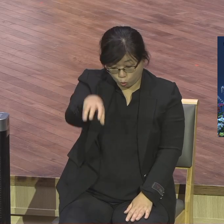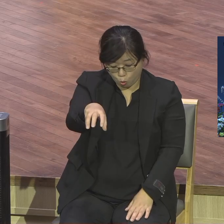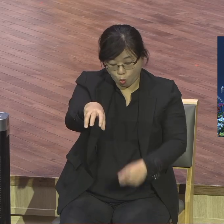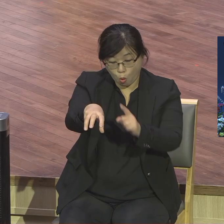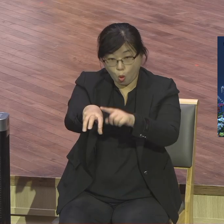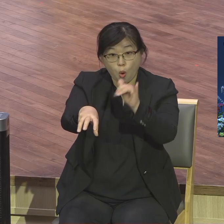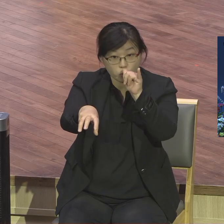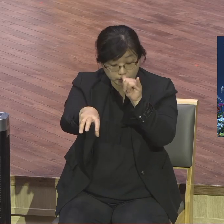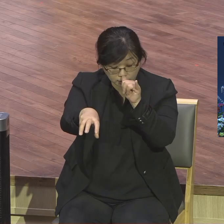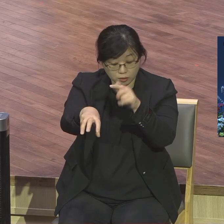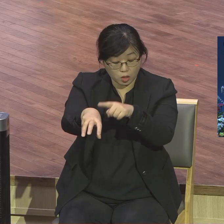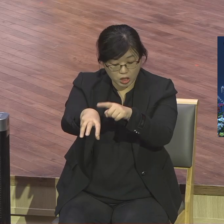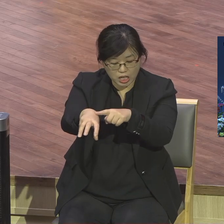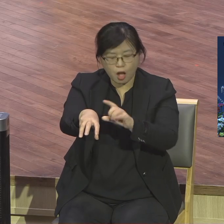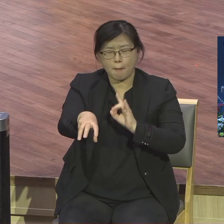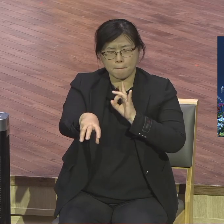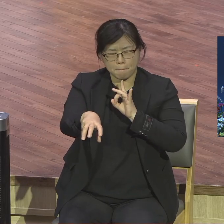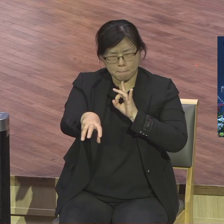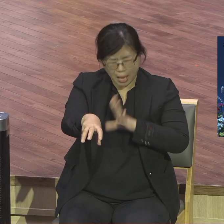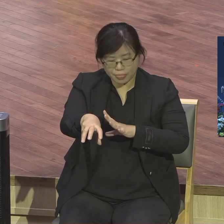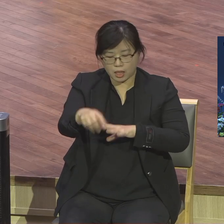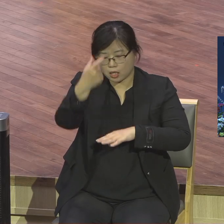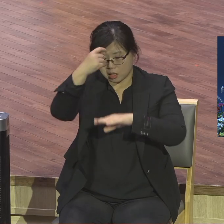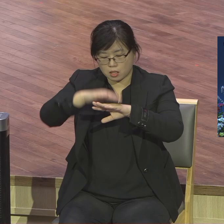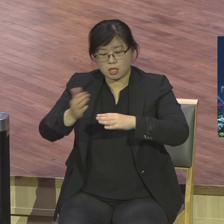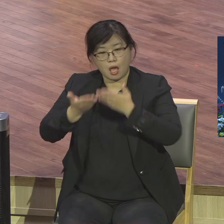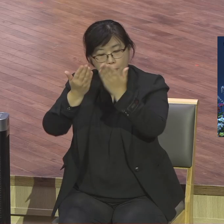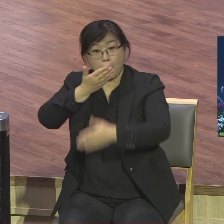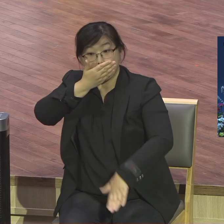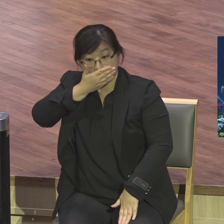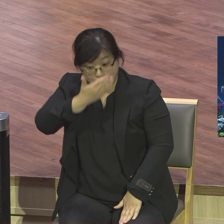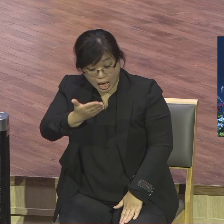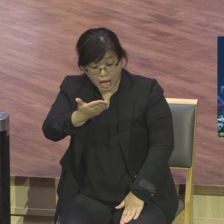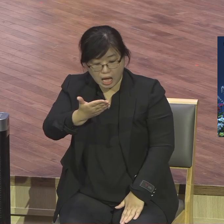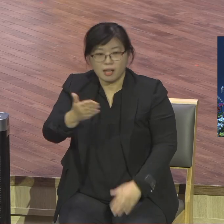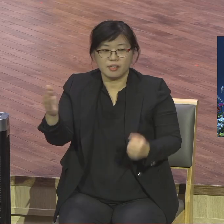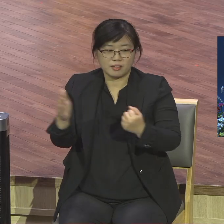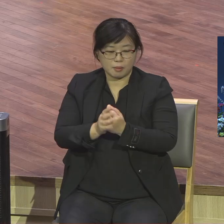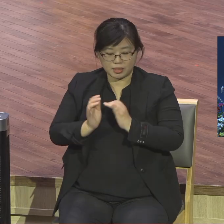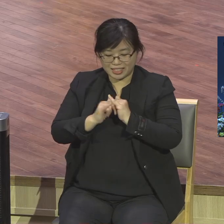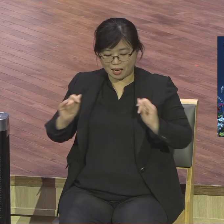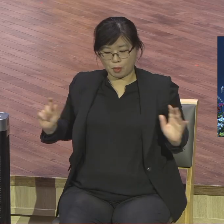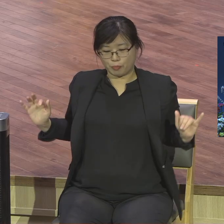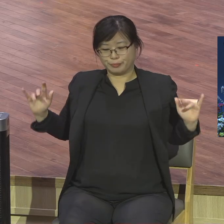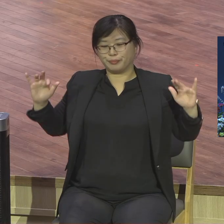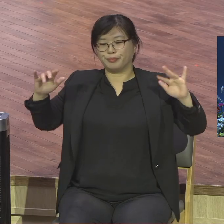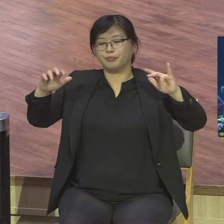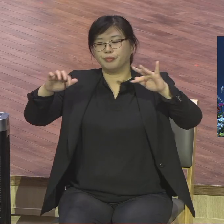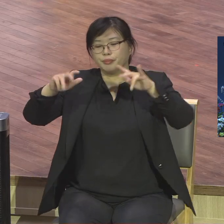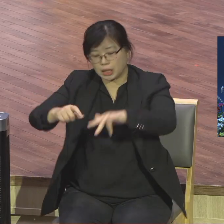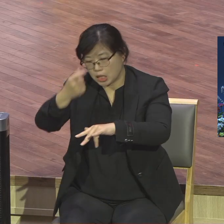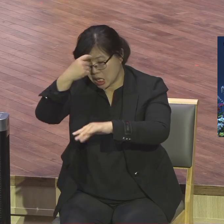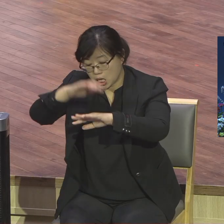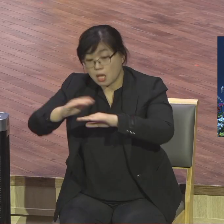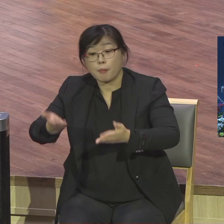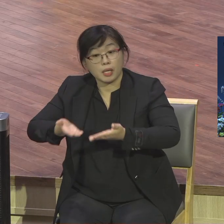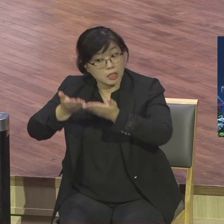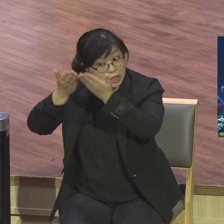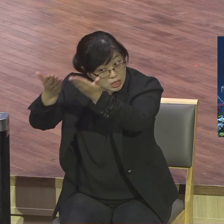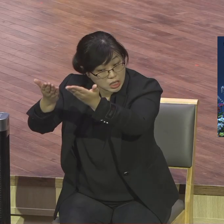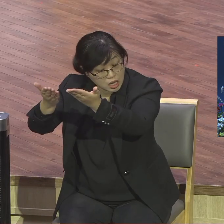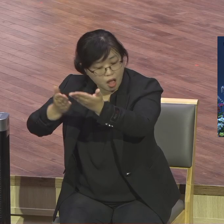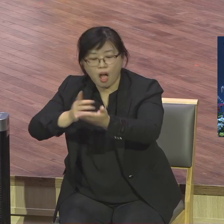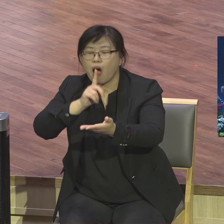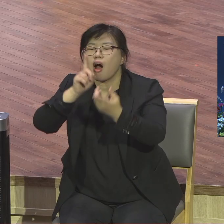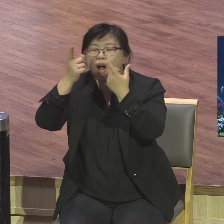예수 그리스도를 통해서만 하나님께 나아갈 수 있어요 예수 그리스도를 통해서만 하나님께 예배할 수 있다니까 예수 그리스도 통하지 않고